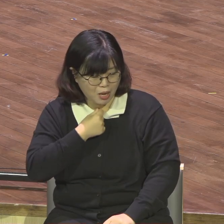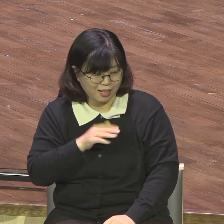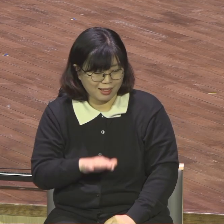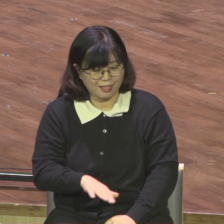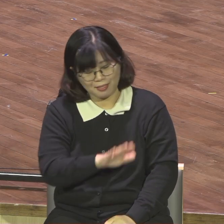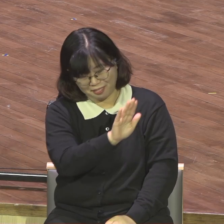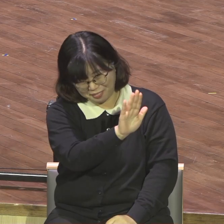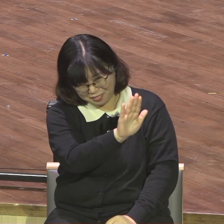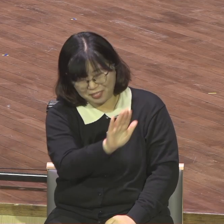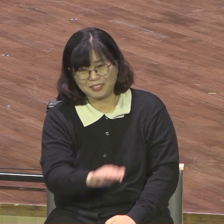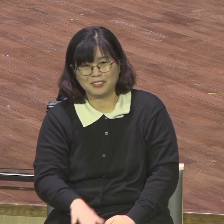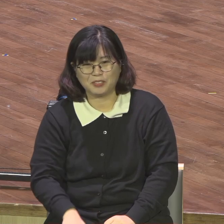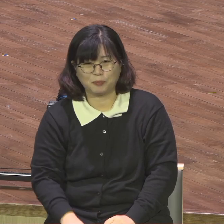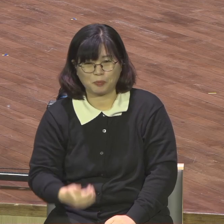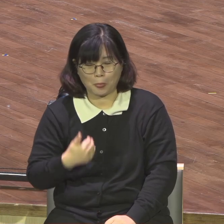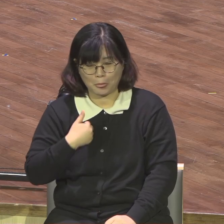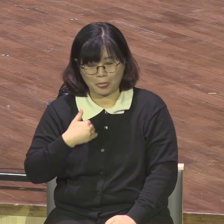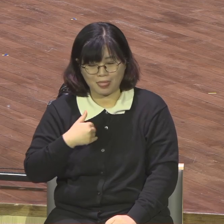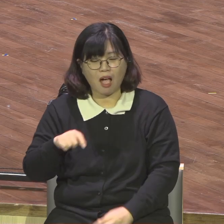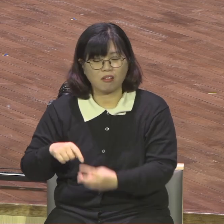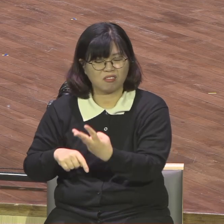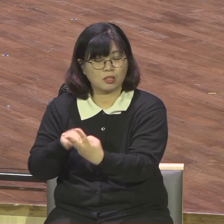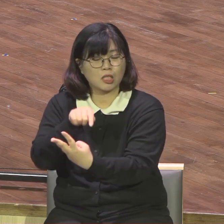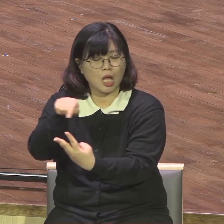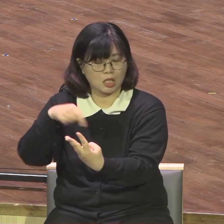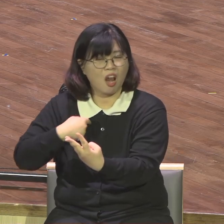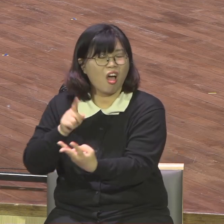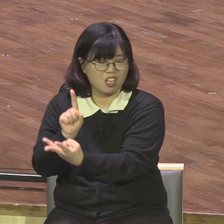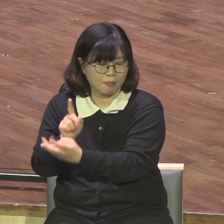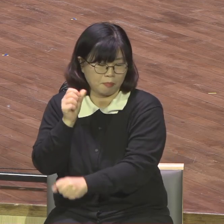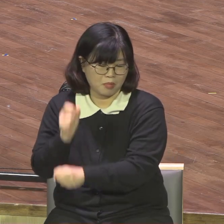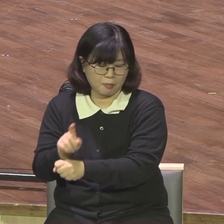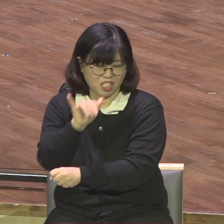우리 삼총사한테 물어봐야 할 것 같은데. 와.